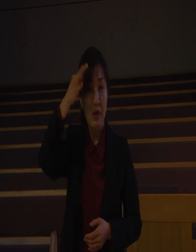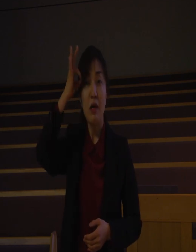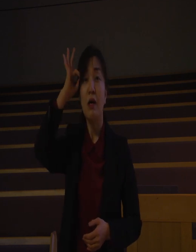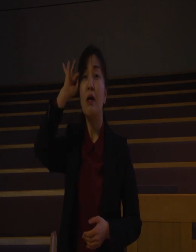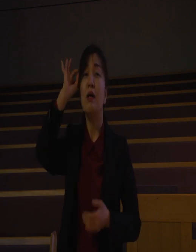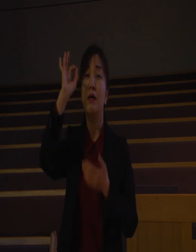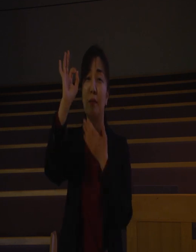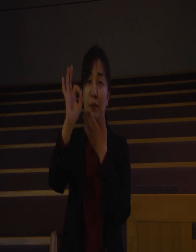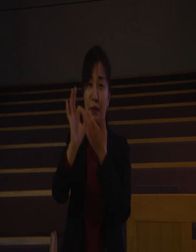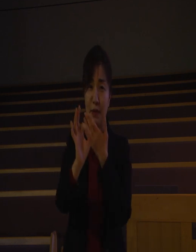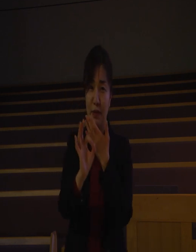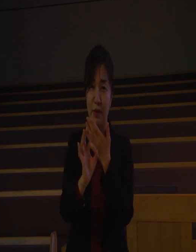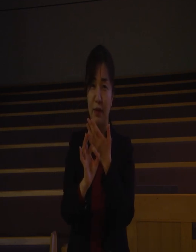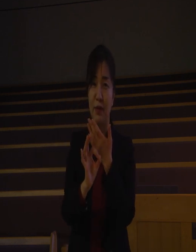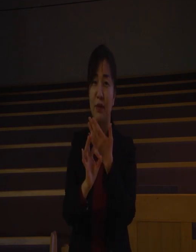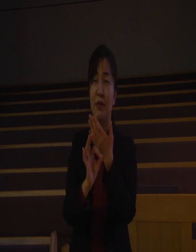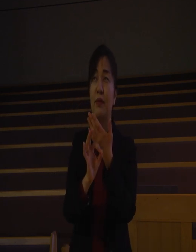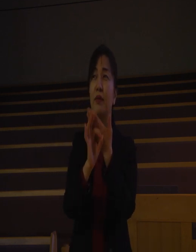생각이